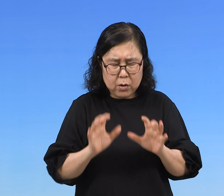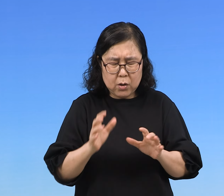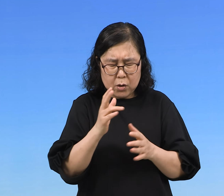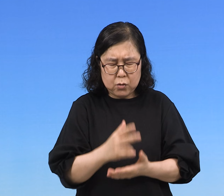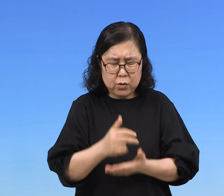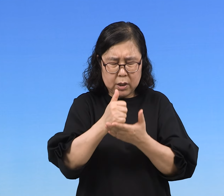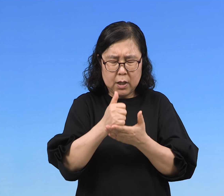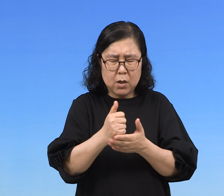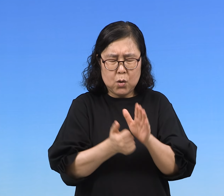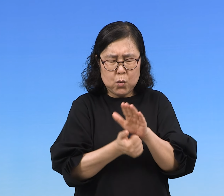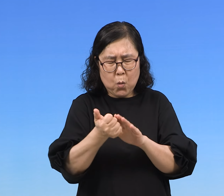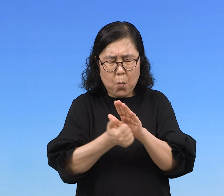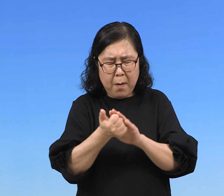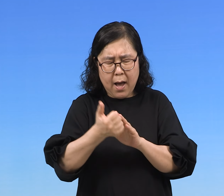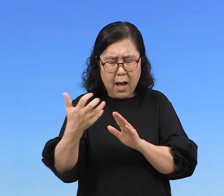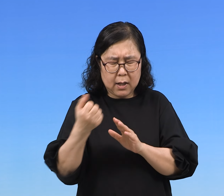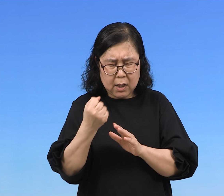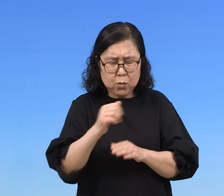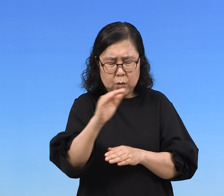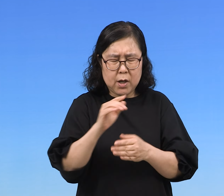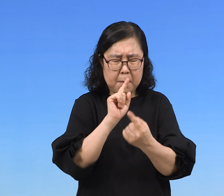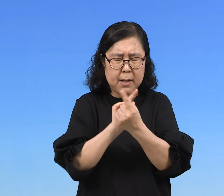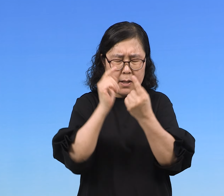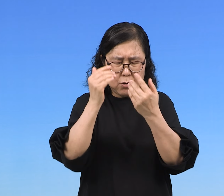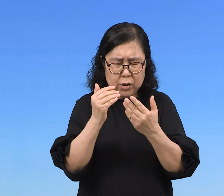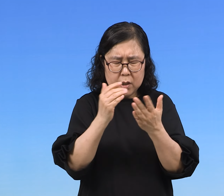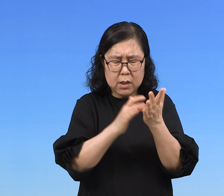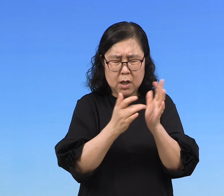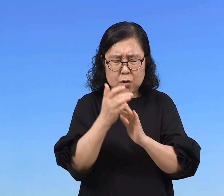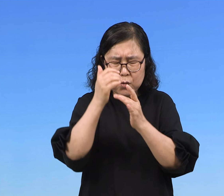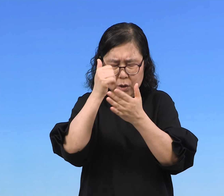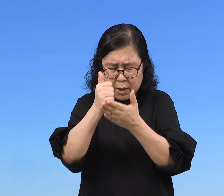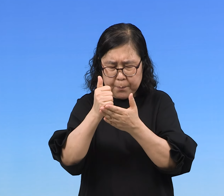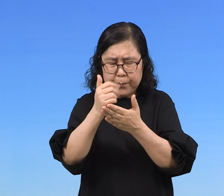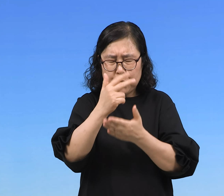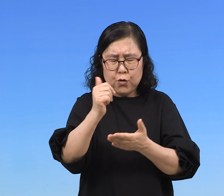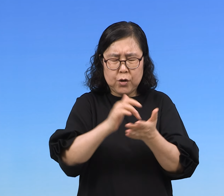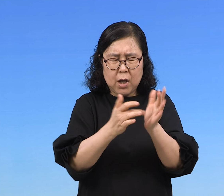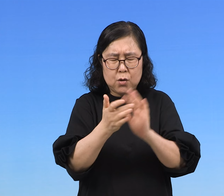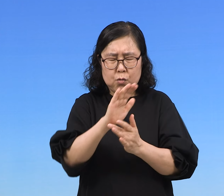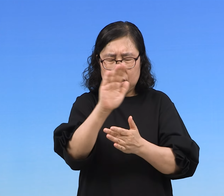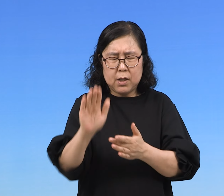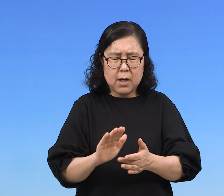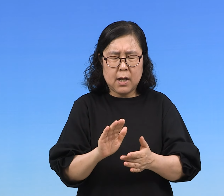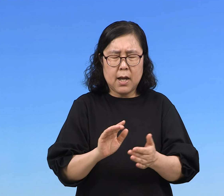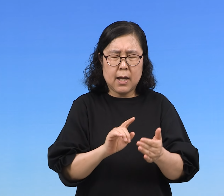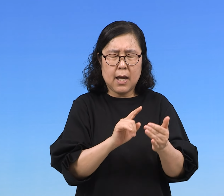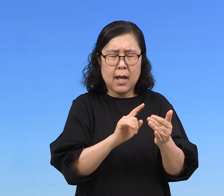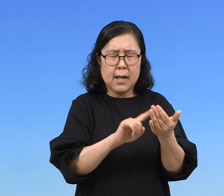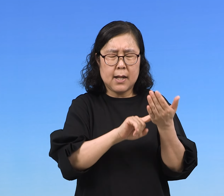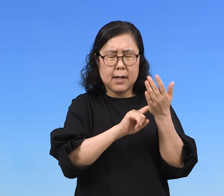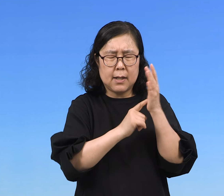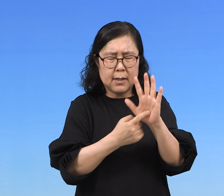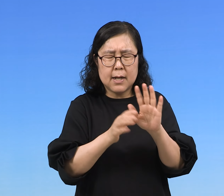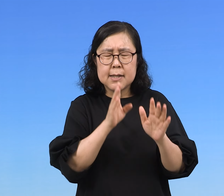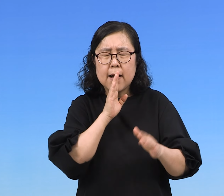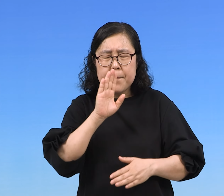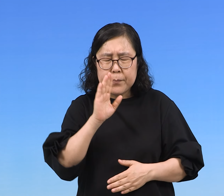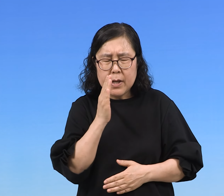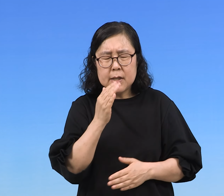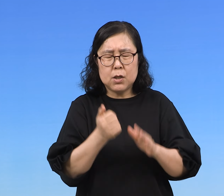주님, 소망으로 우리를 만나주시는 주님, 주 예수 우리들에게 나타나시사